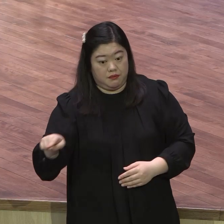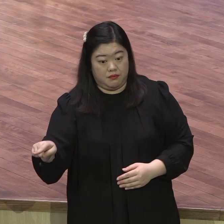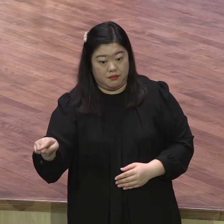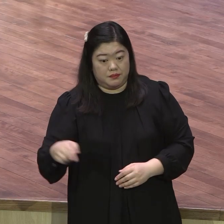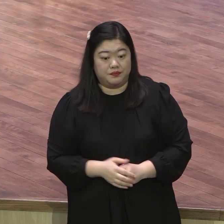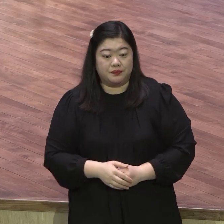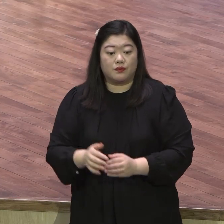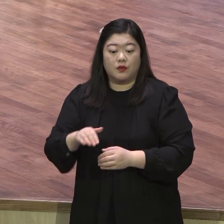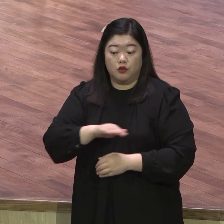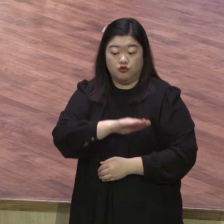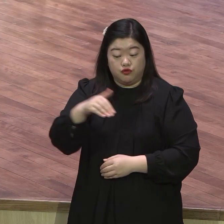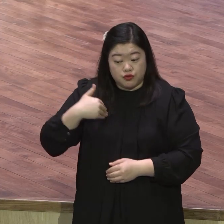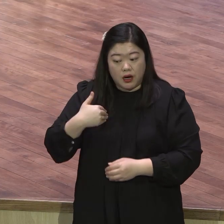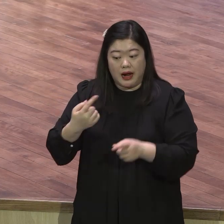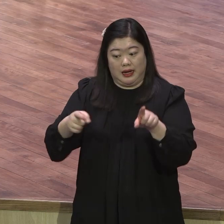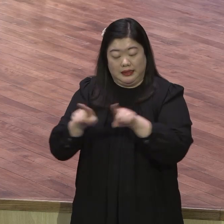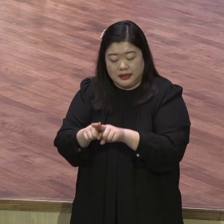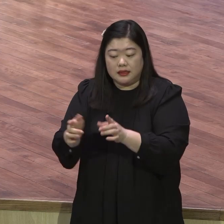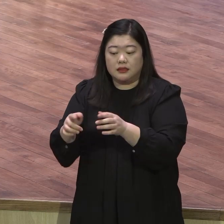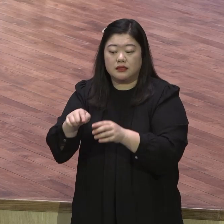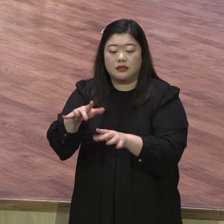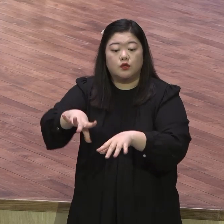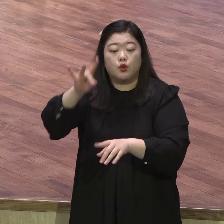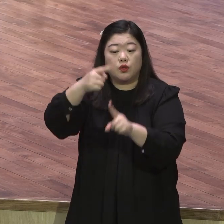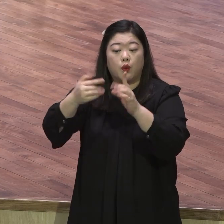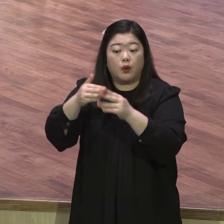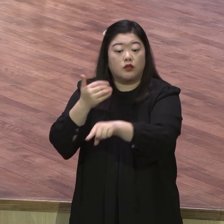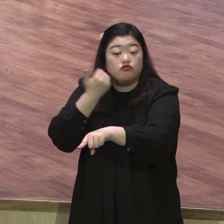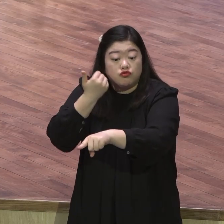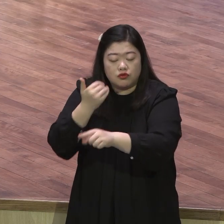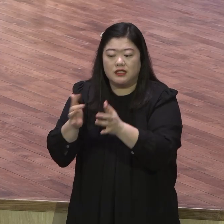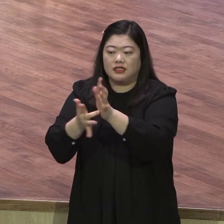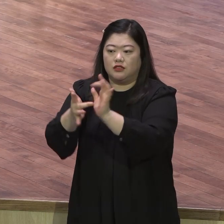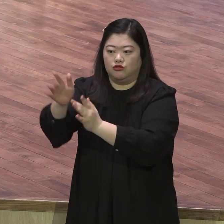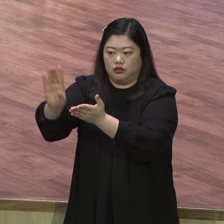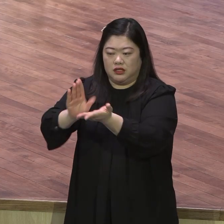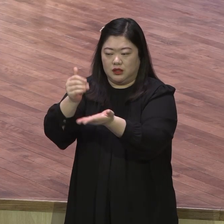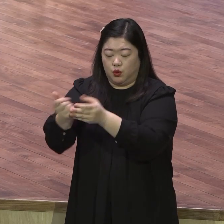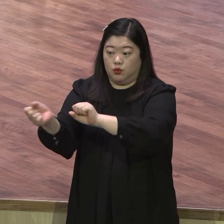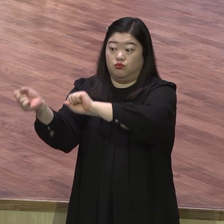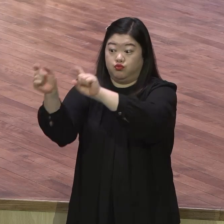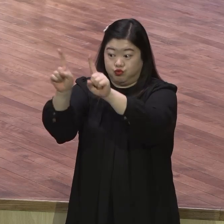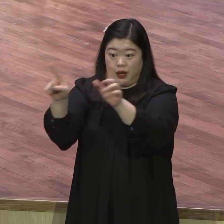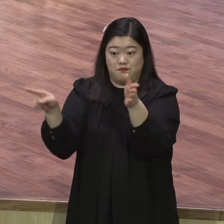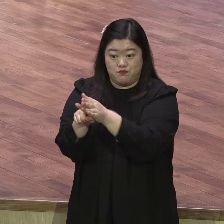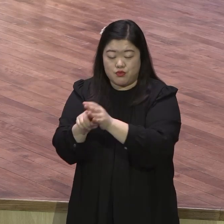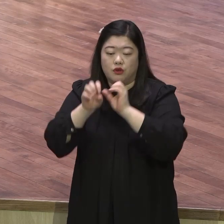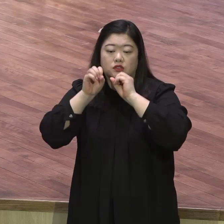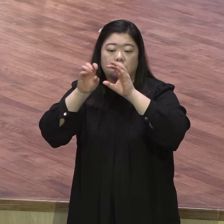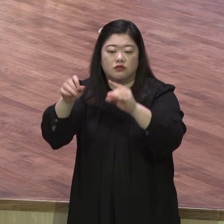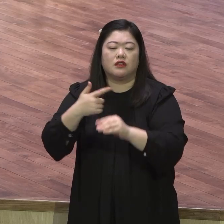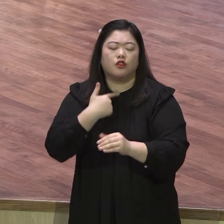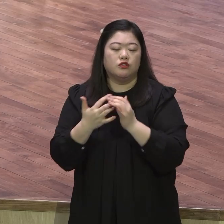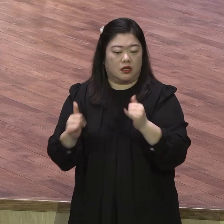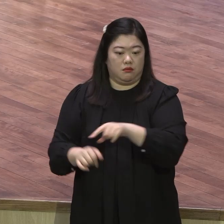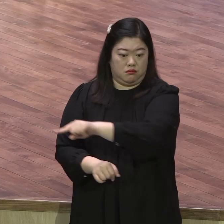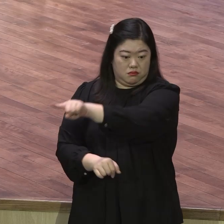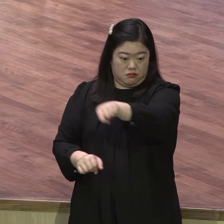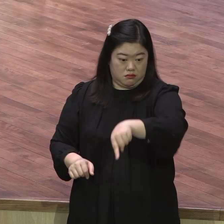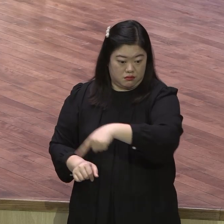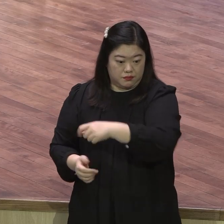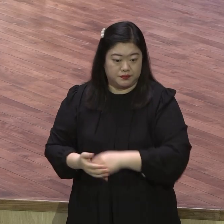예수께서 부활하심을 정언할 사람 부활정언이에요 제자 예수님의 제자가 누구냐